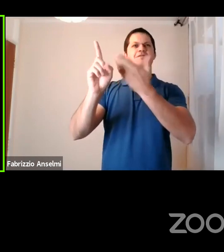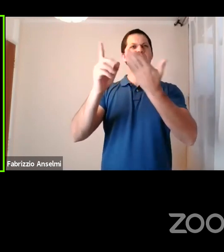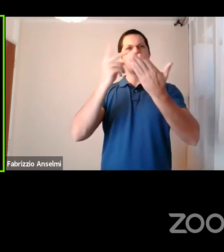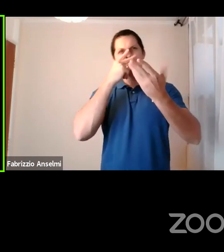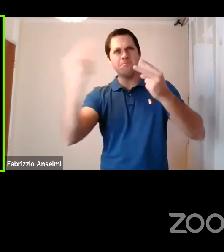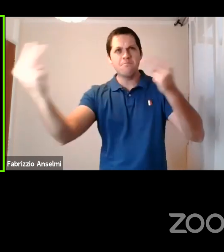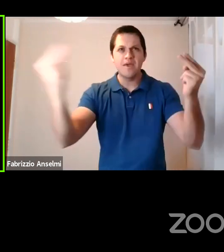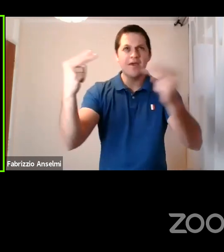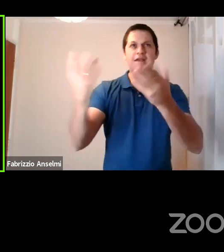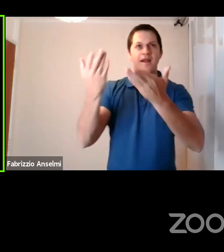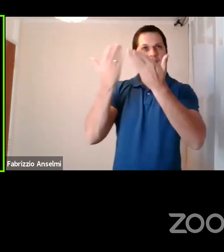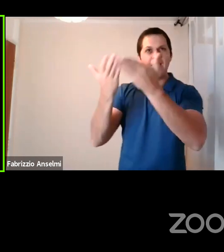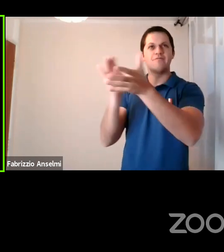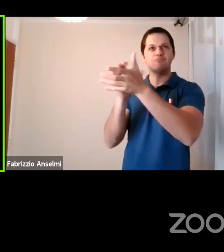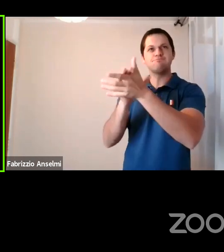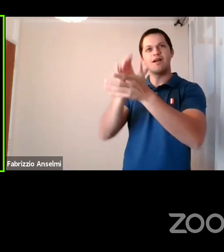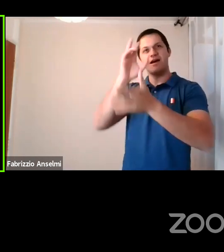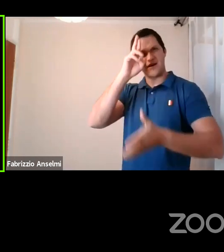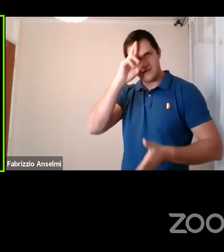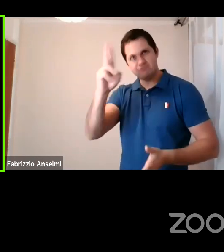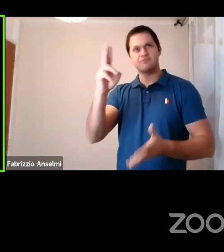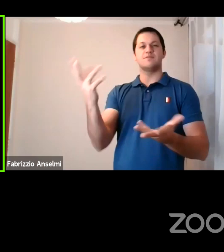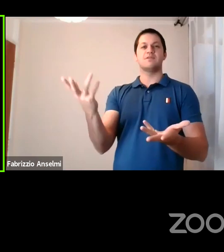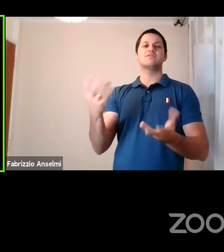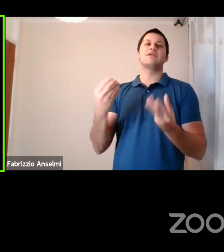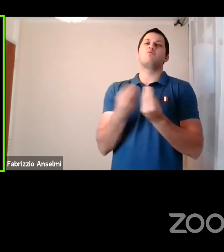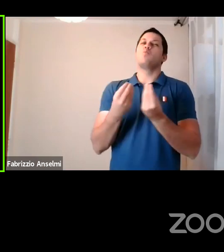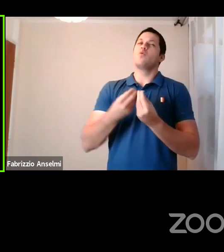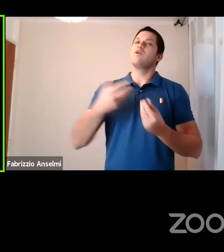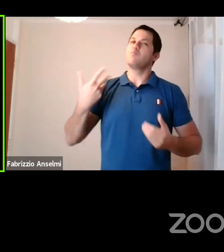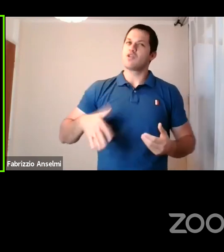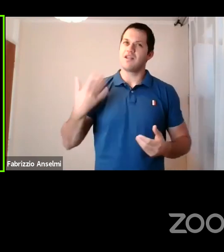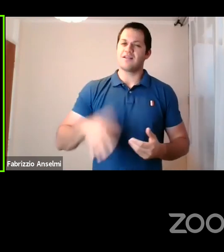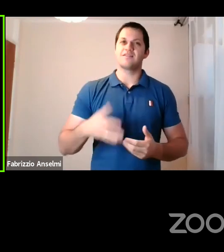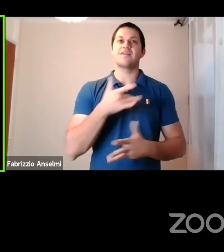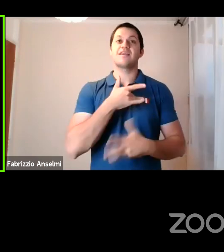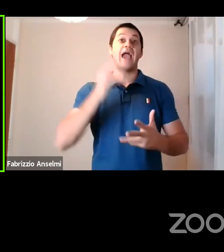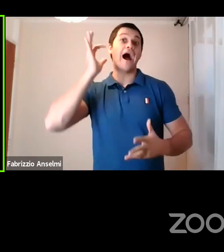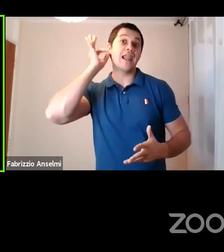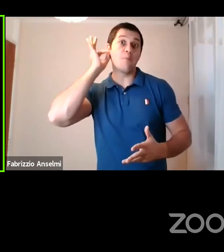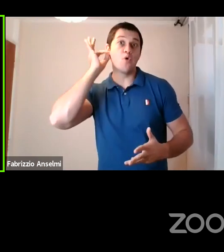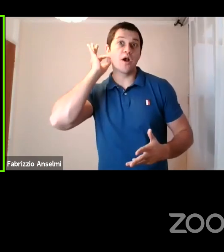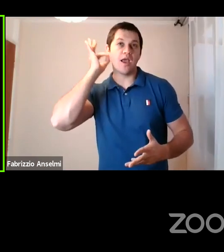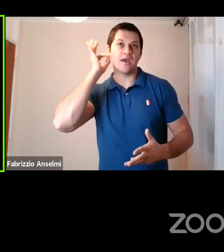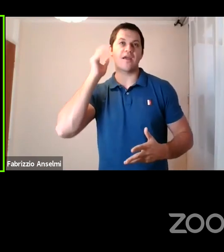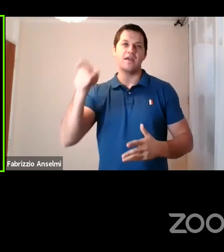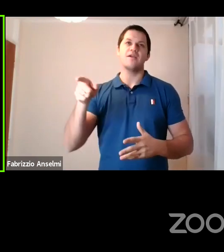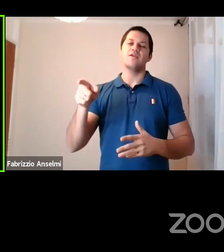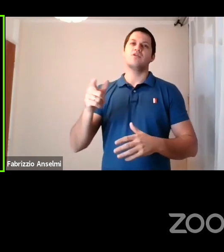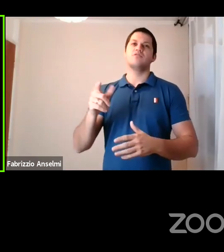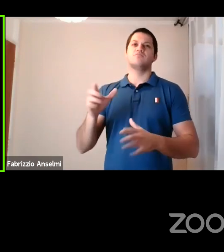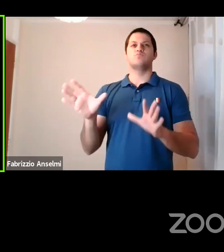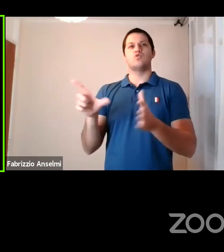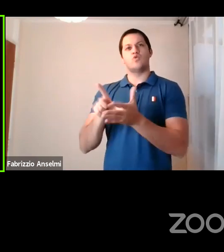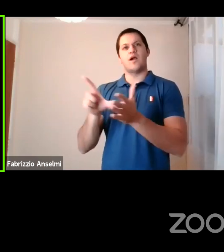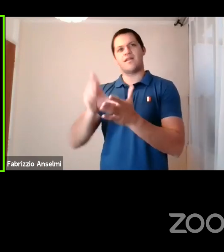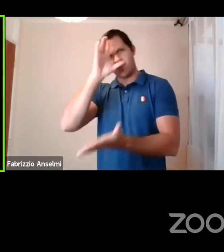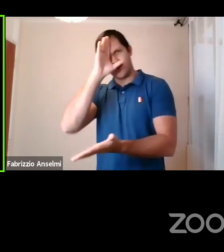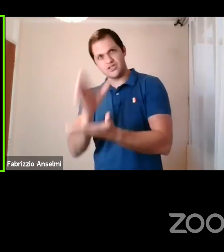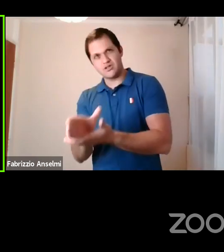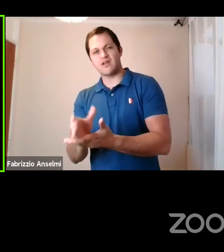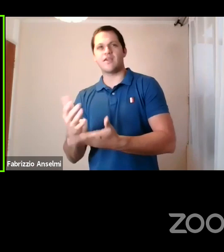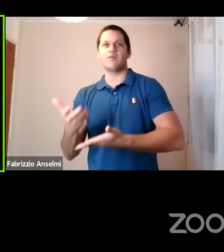poco reconocimiento en nuestra historia. Es hora de reivindicar a la mujer en los espacios de toma de decisiones y de poder. Eso, muchas